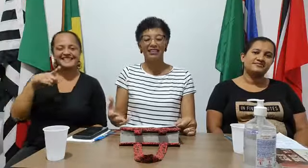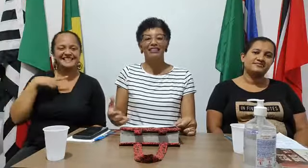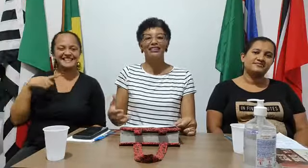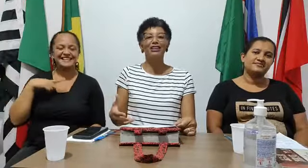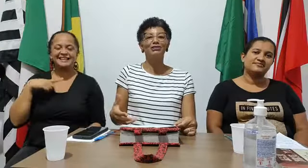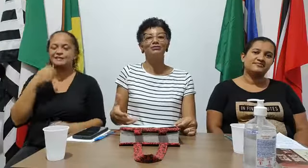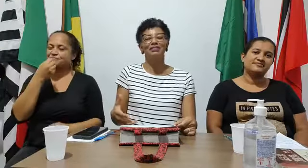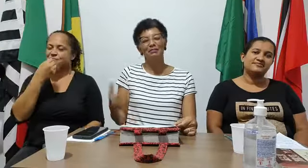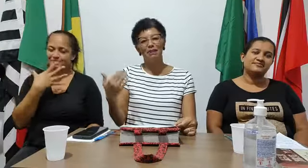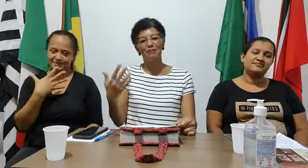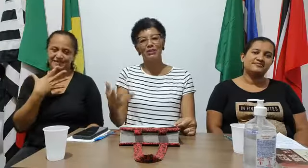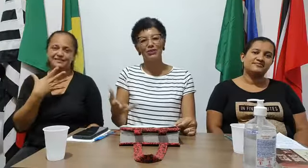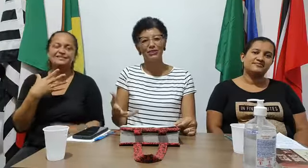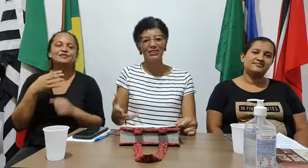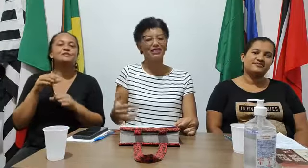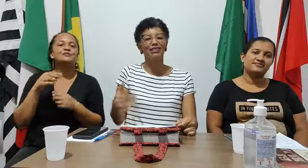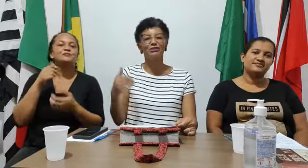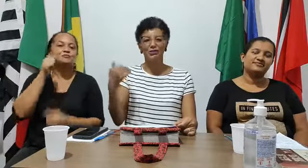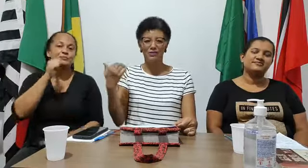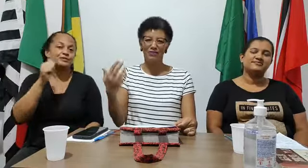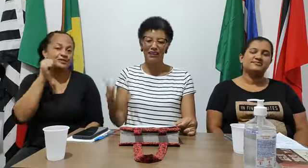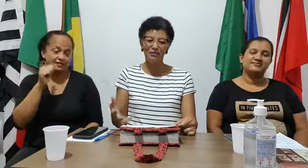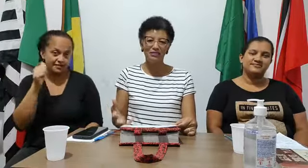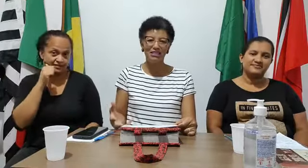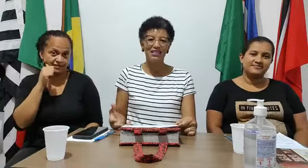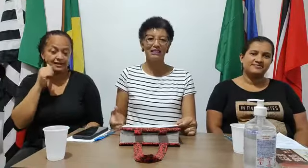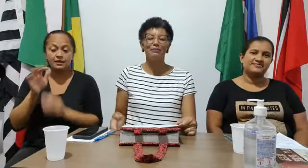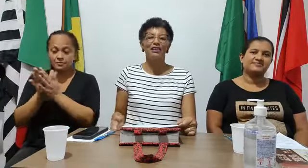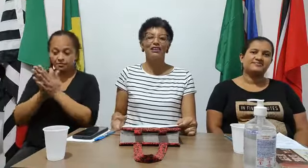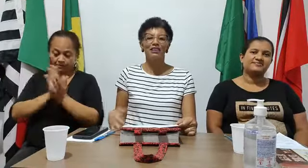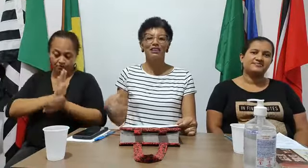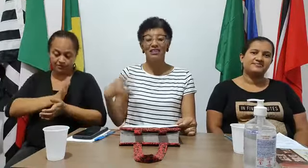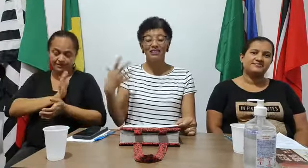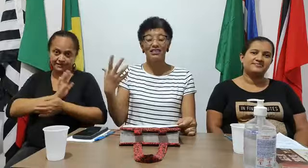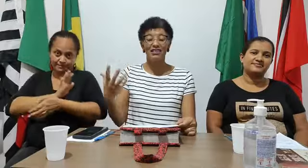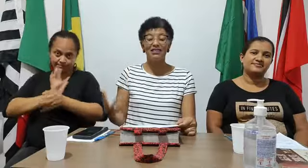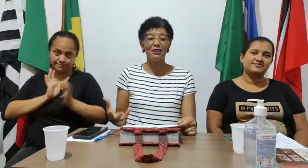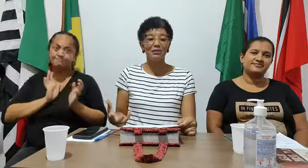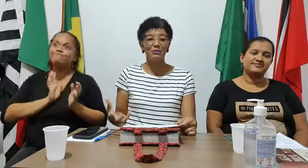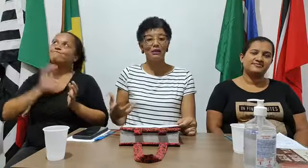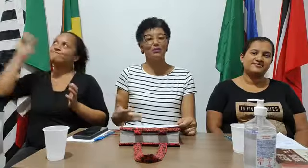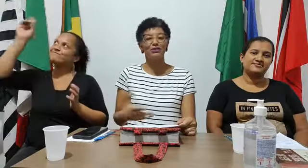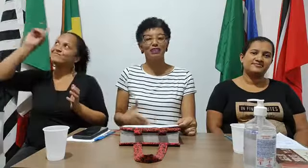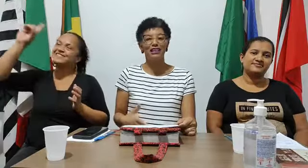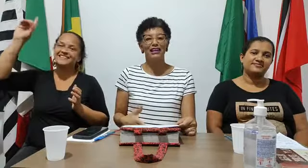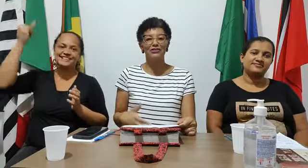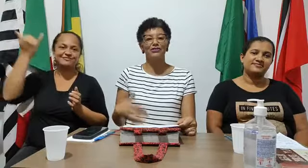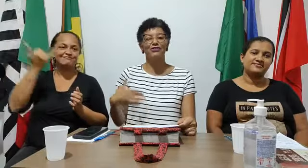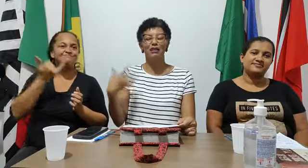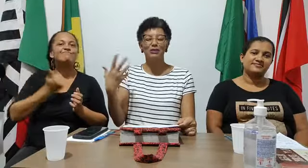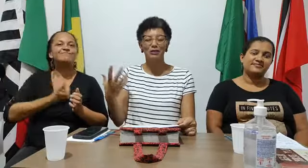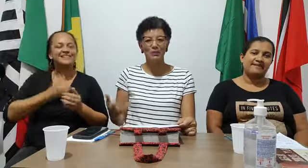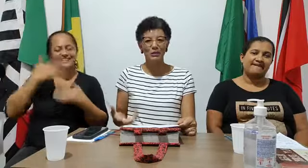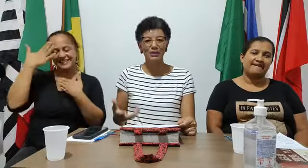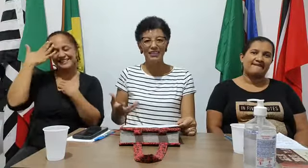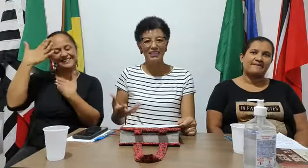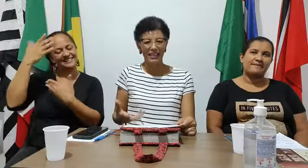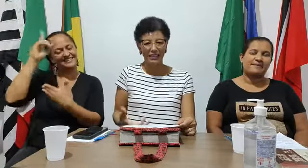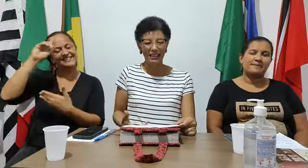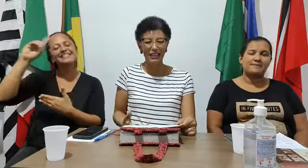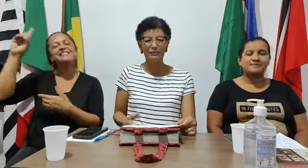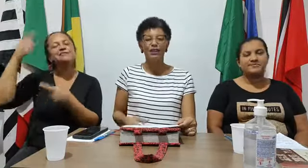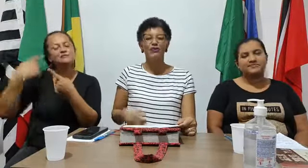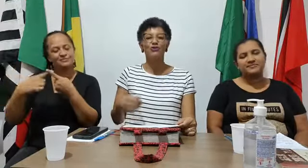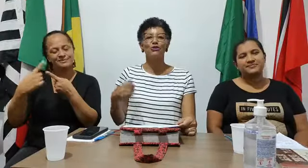mulheres. Então, prepara o teu coração, Deus vai falar com você. Eu quero agradecer a Deus pela oportunidade de mais uma vez poder